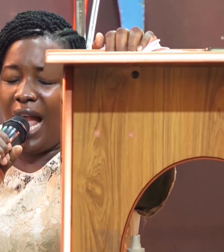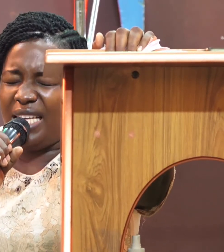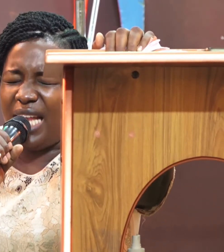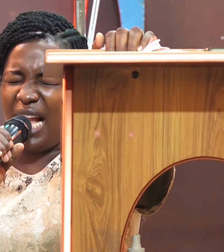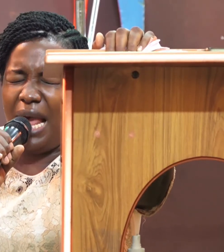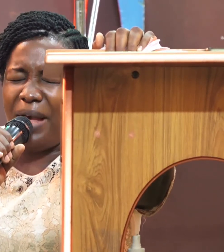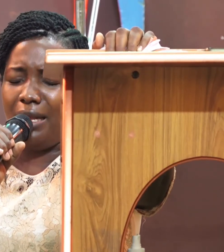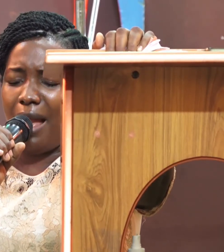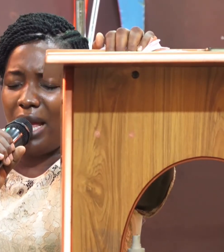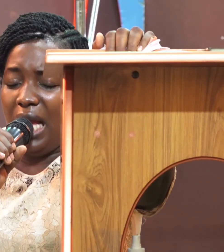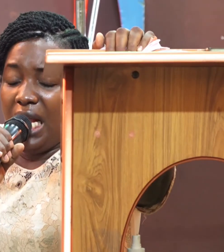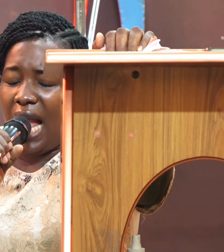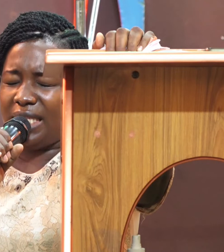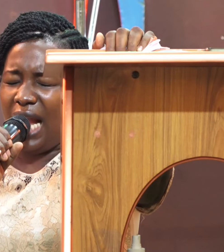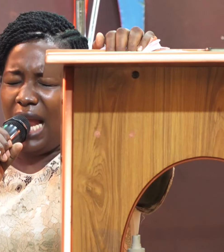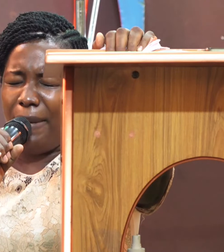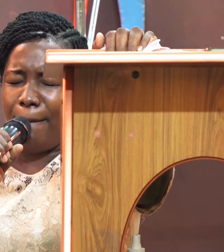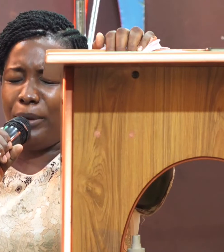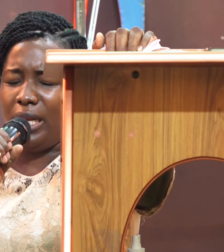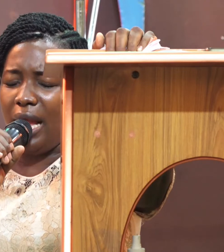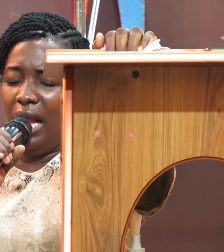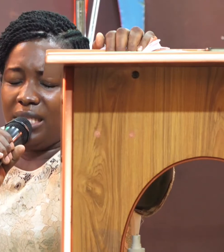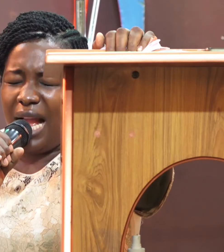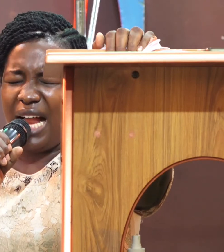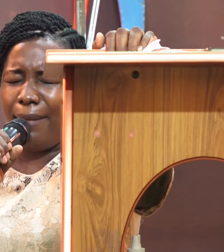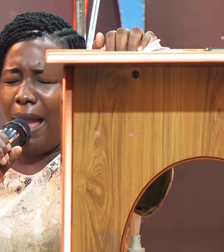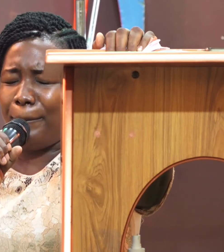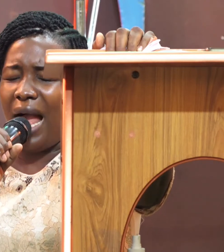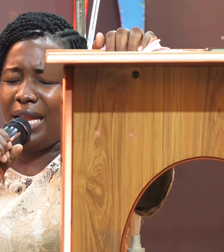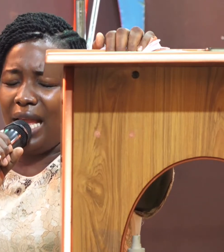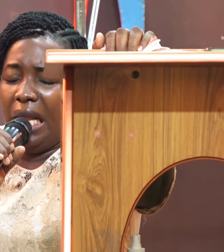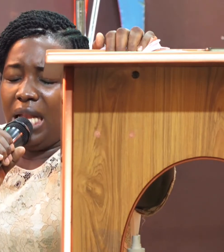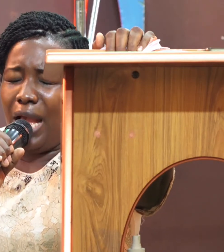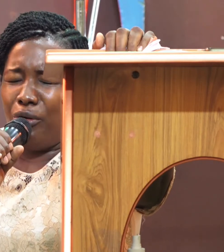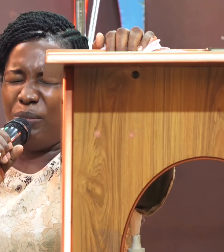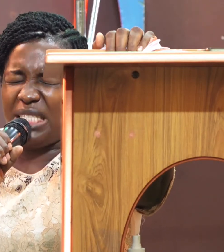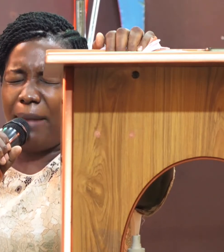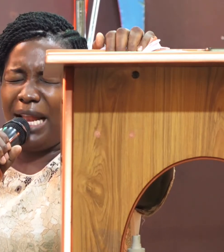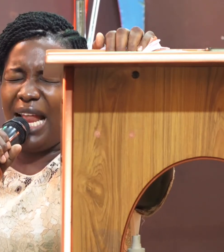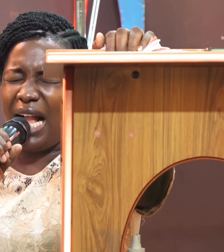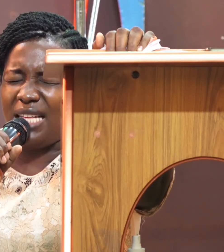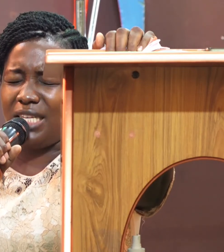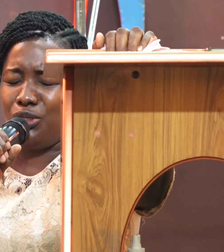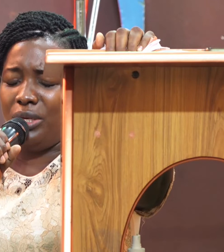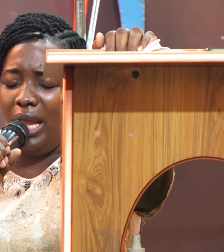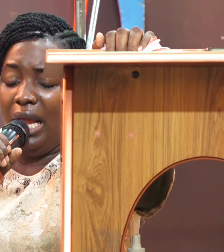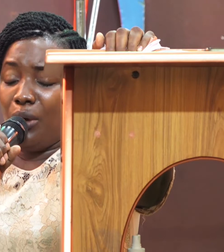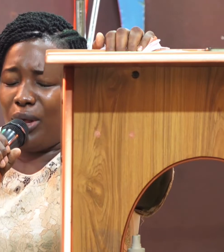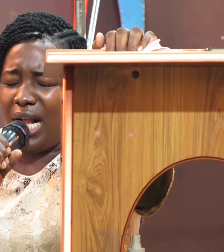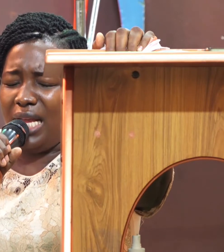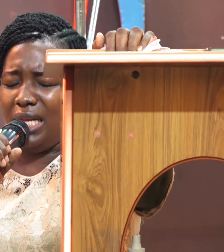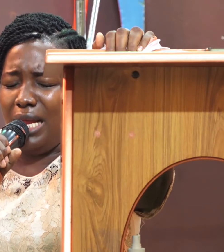sachinomu nganjakalaba ndabe nganjakalaba mpulide njakalaba mpane nekulumiza malala gansi